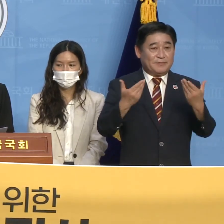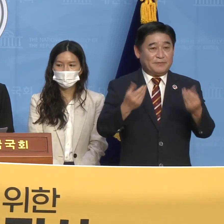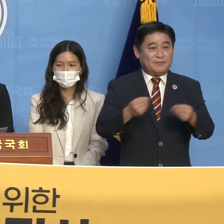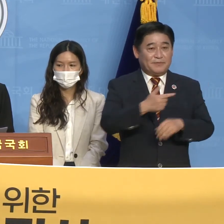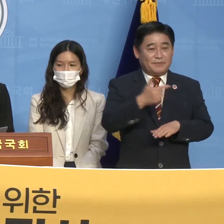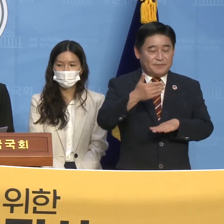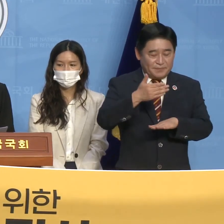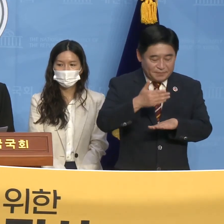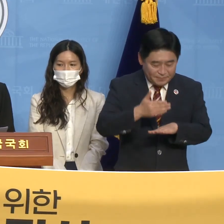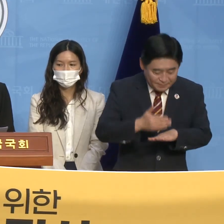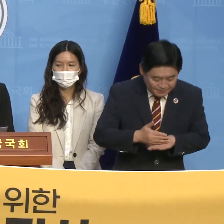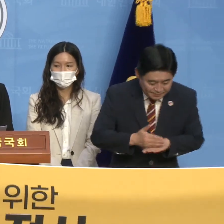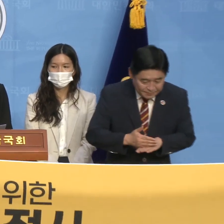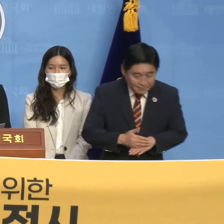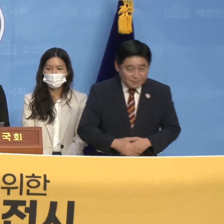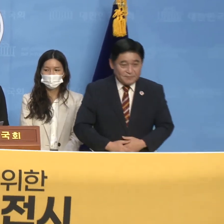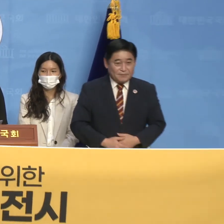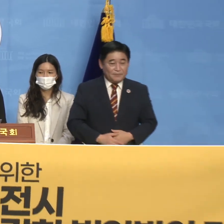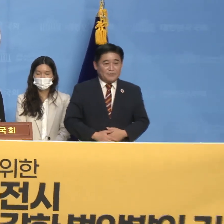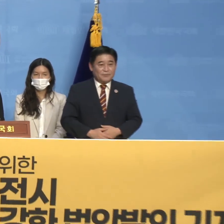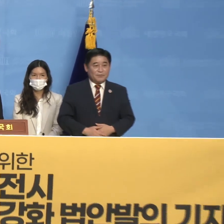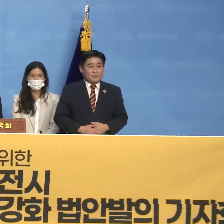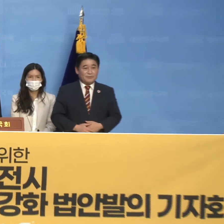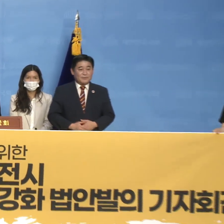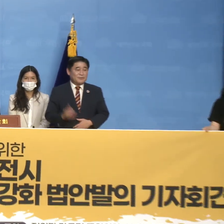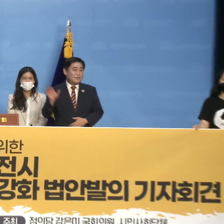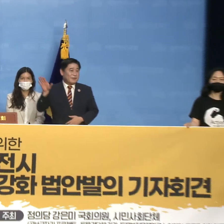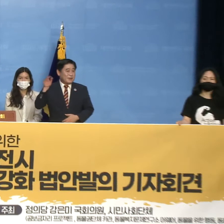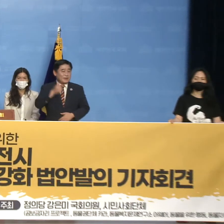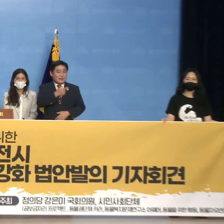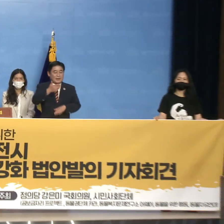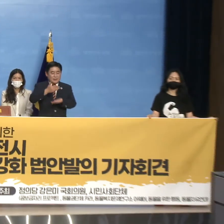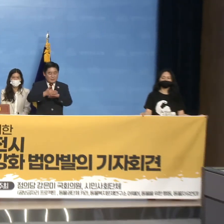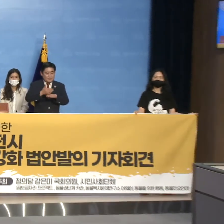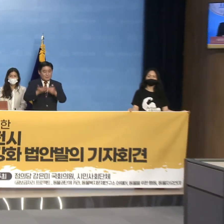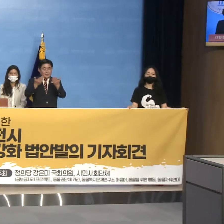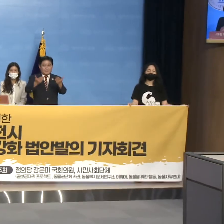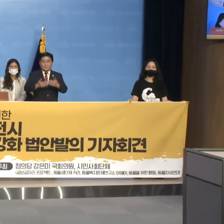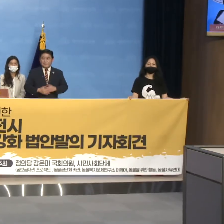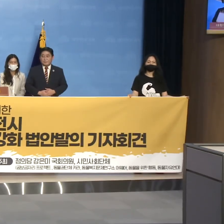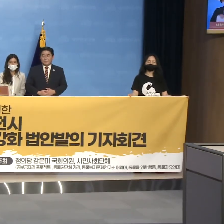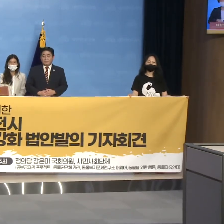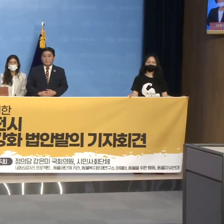기자회견을 모두 마치겠습니다. 지금까지 기자회견을 경청해 주셔서 감사합니다.